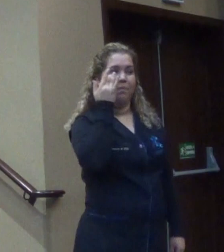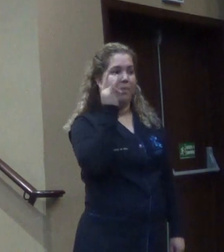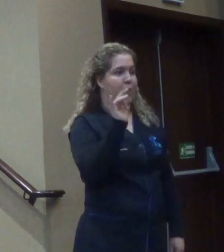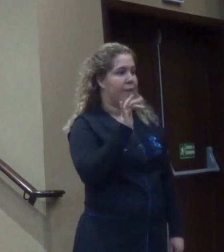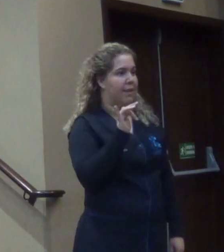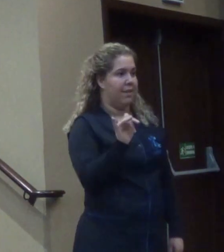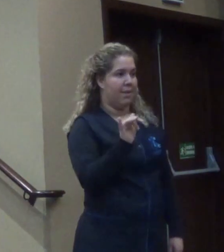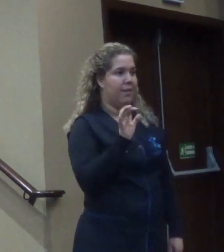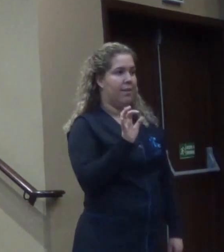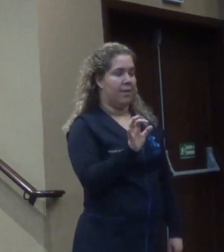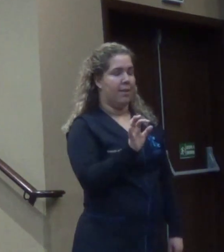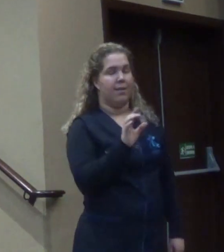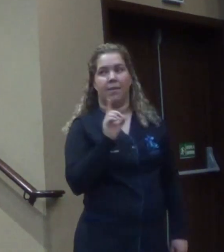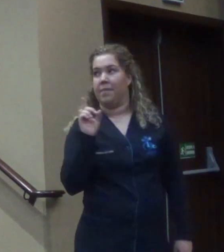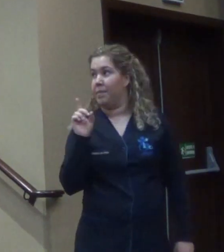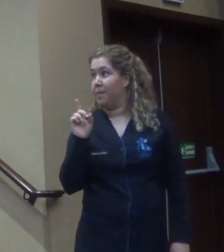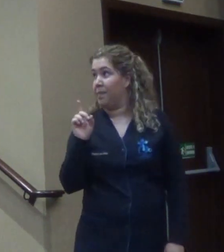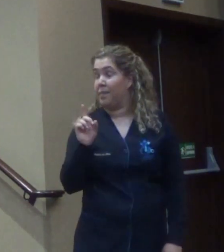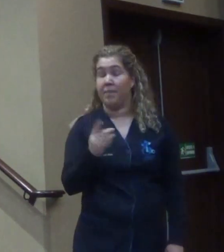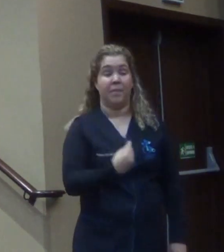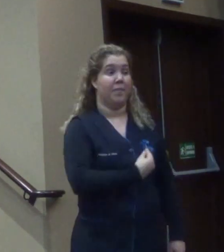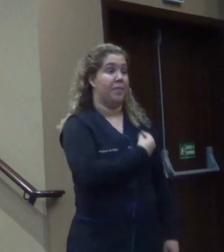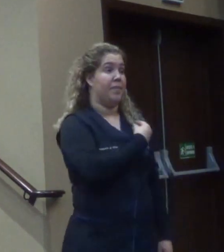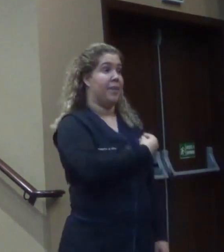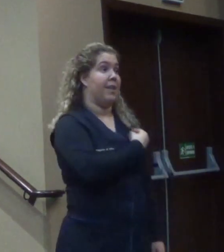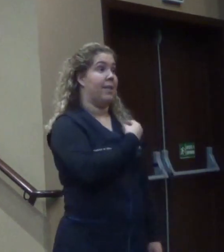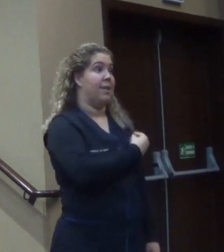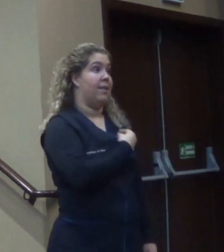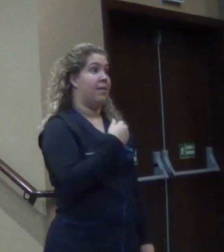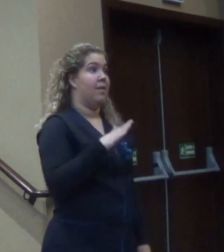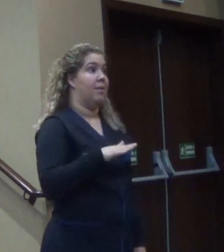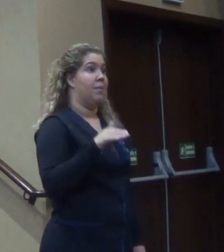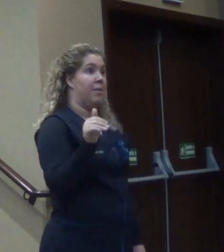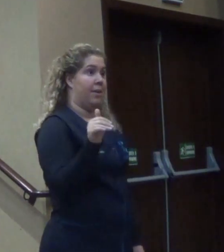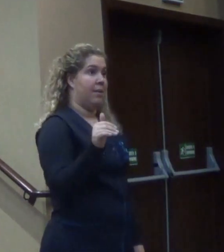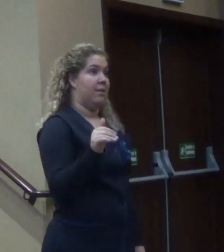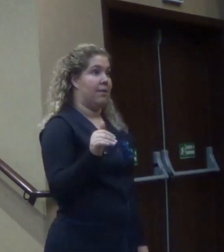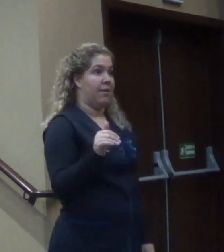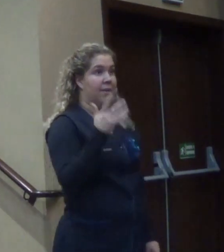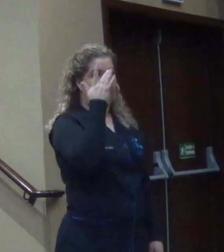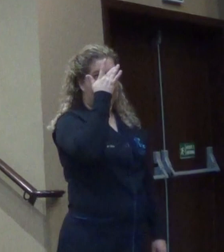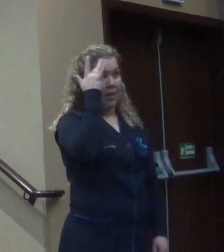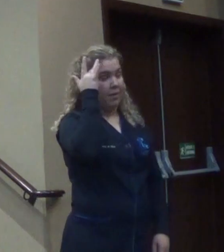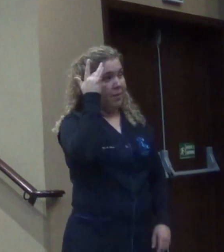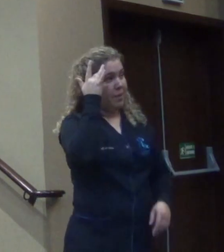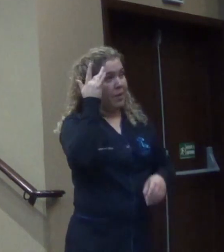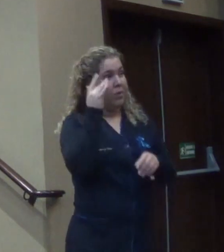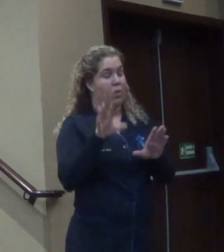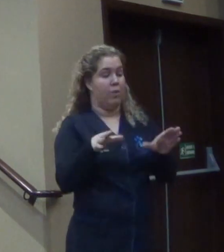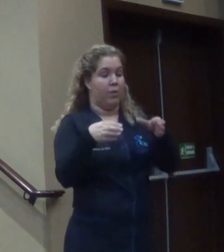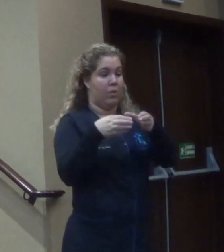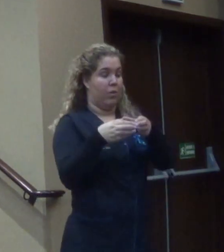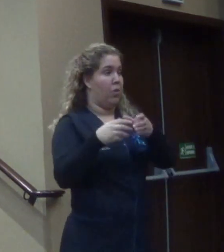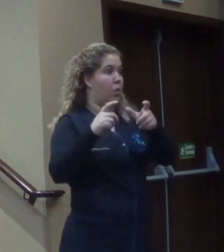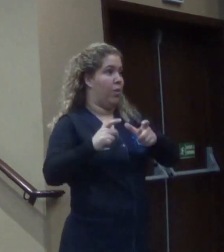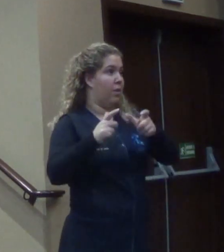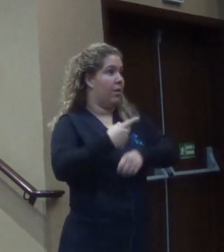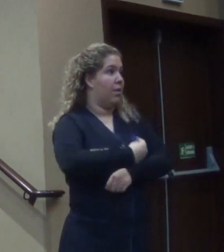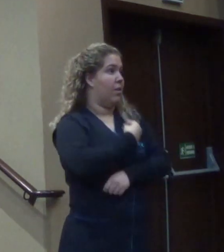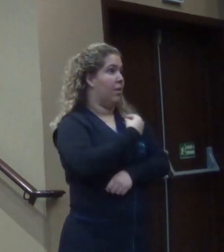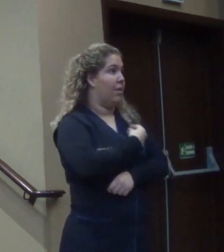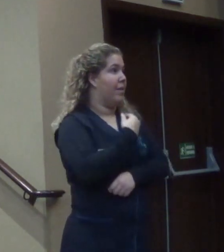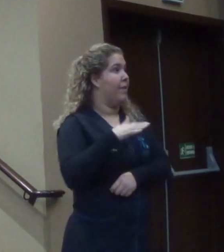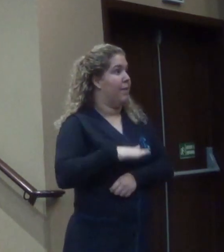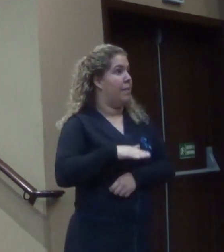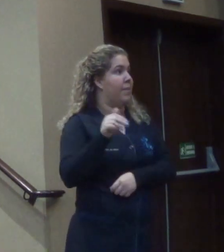onde as pessoas vivem mais. Então tem a ilha da Sardenha, a ilha